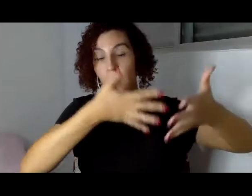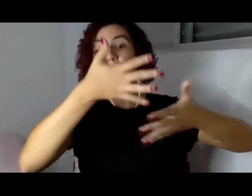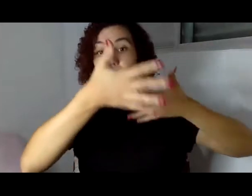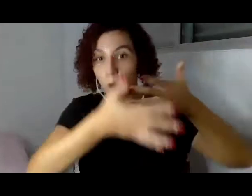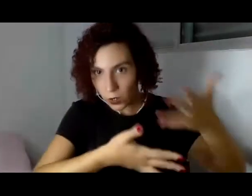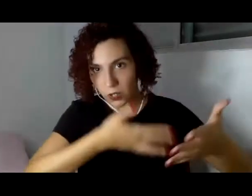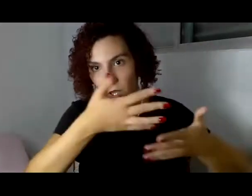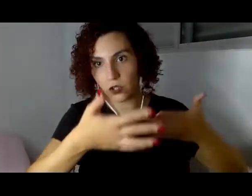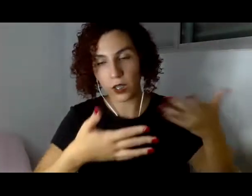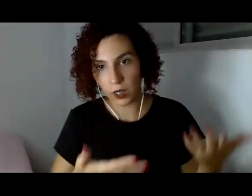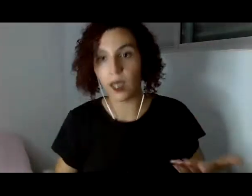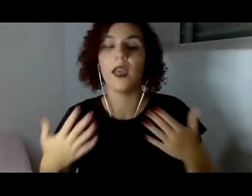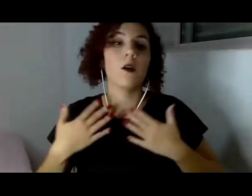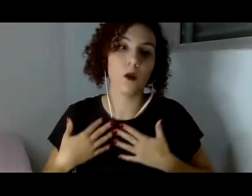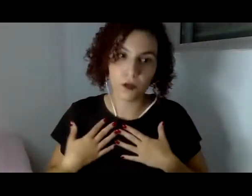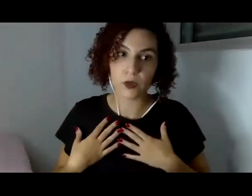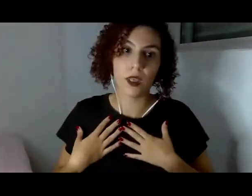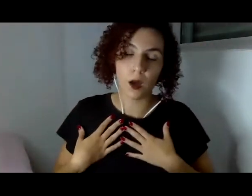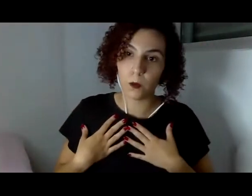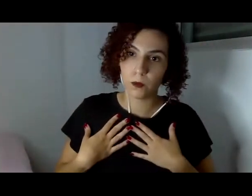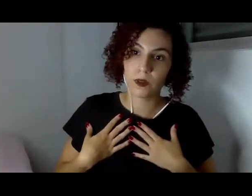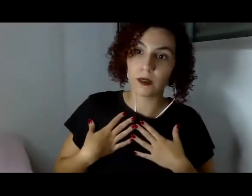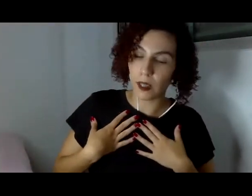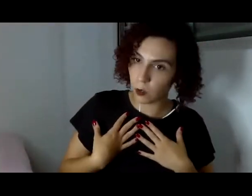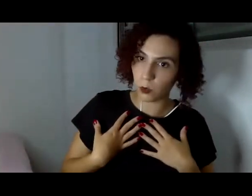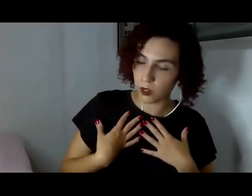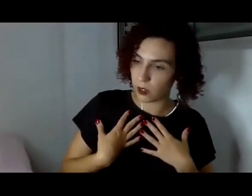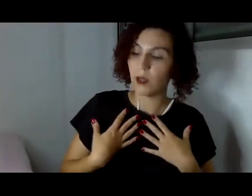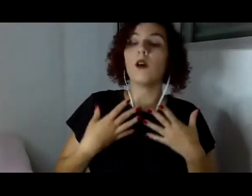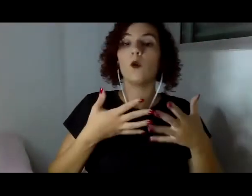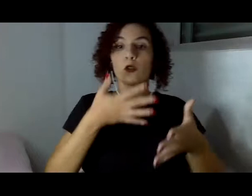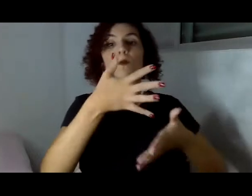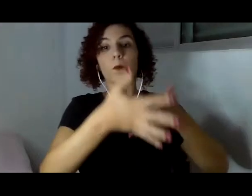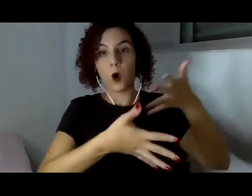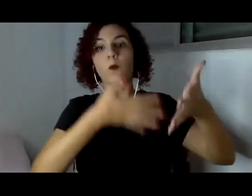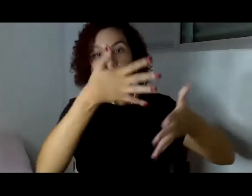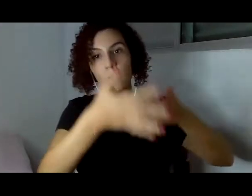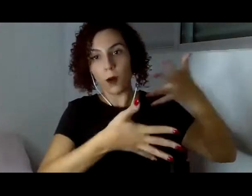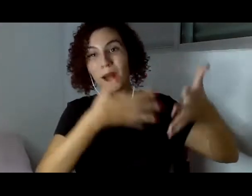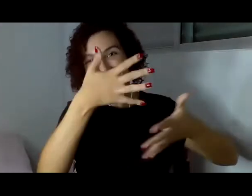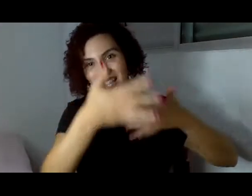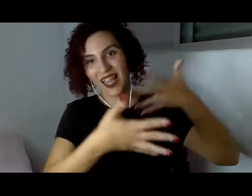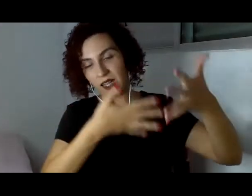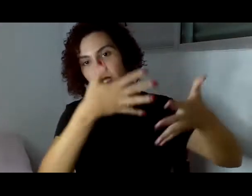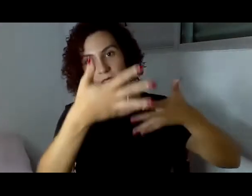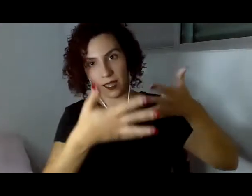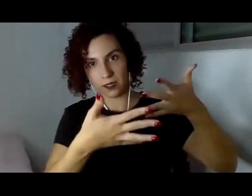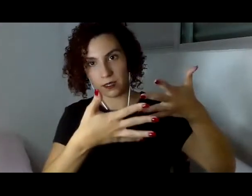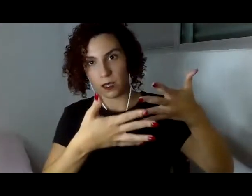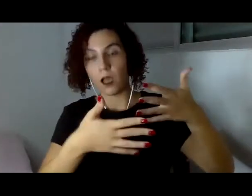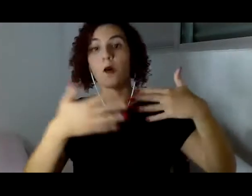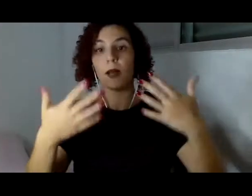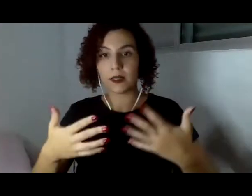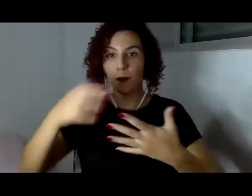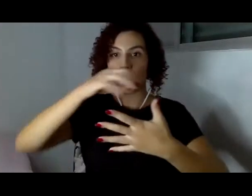esse. Mas muita gente aqui, eu confesso que eu, inclusa, uso como língua brasileira de